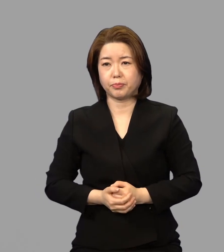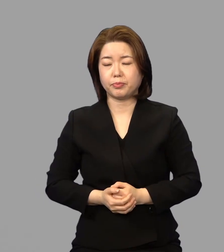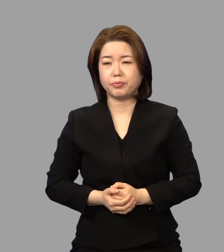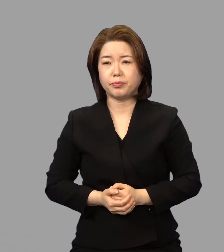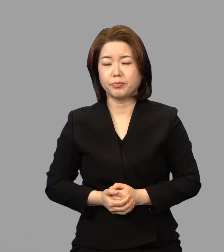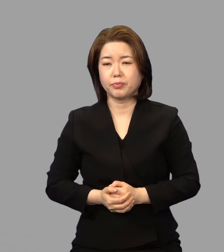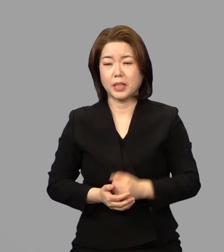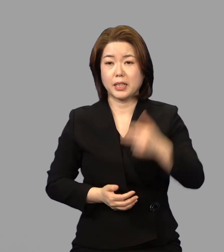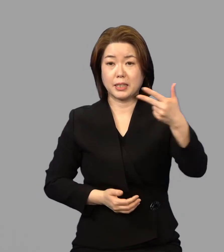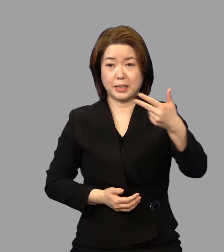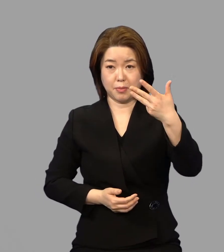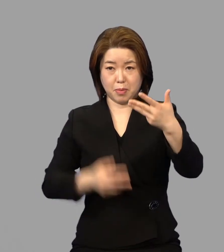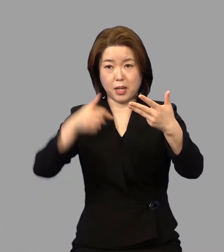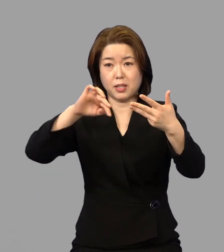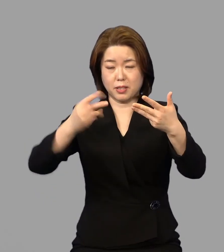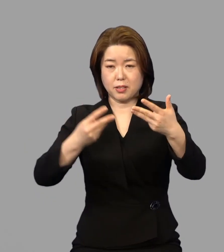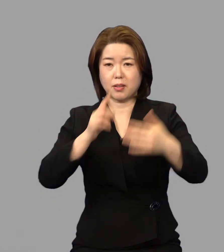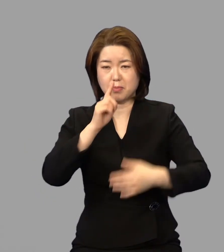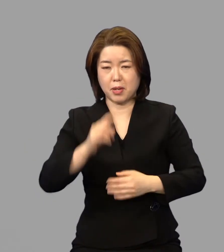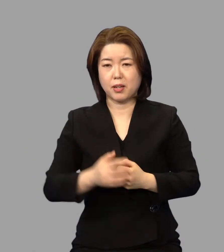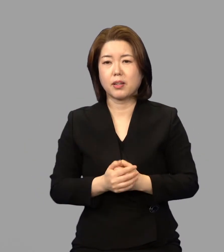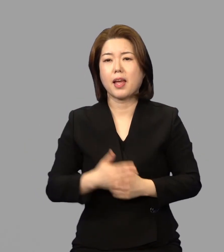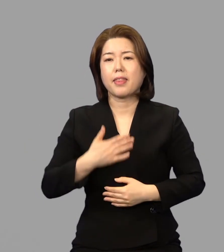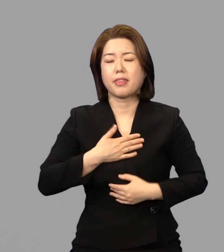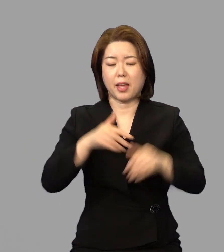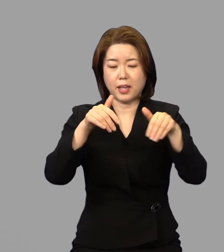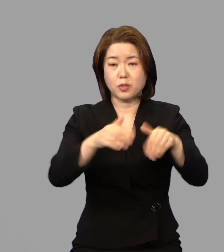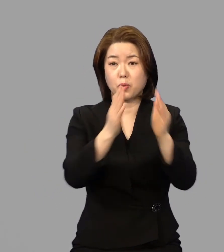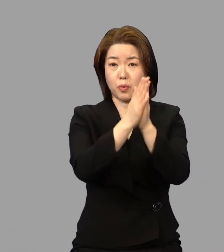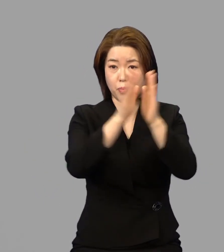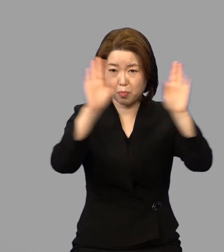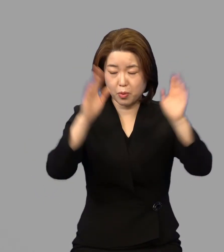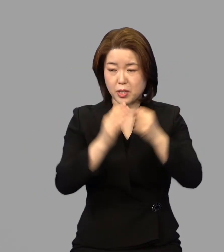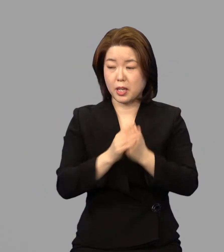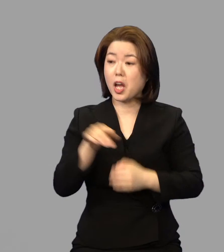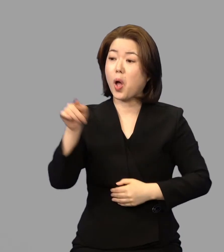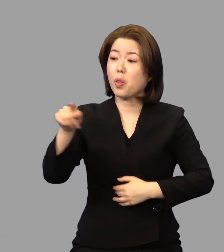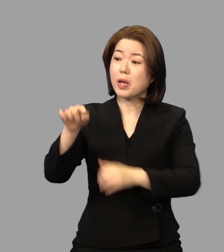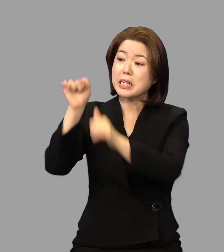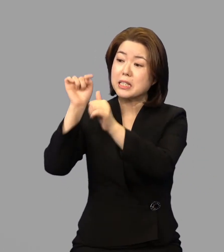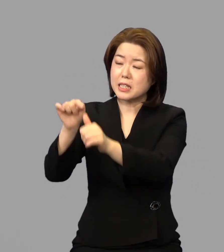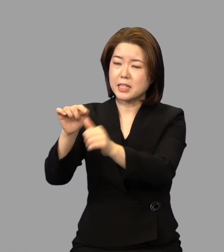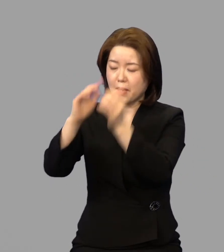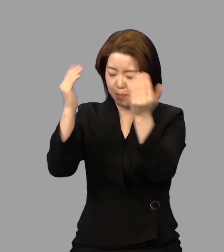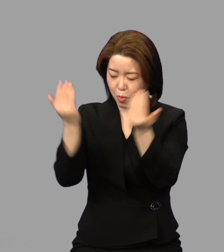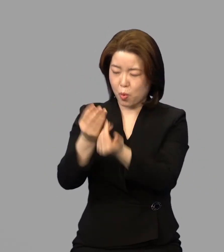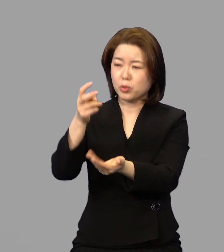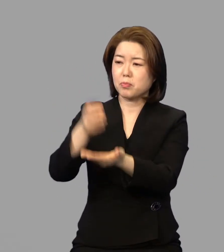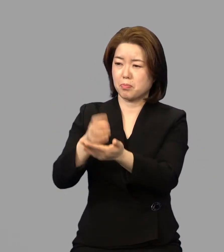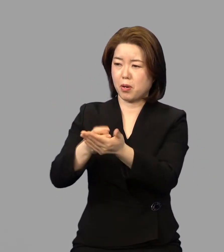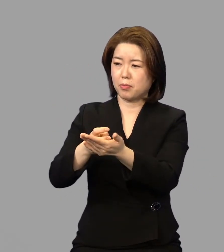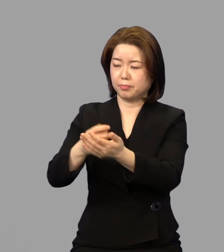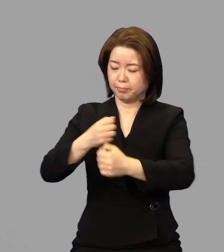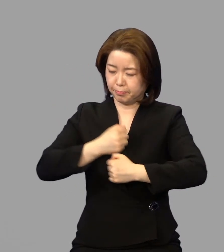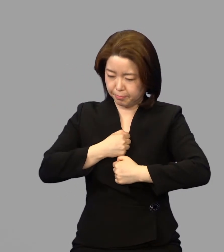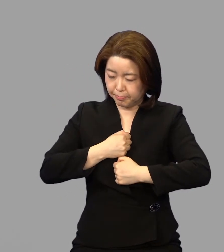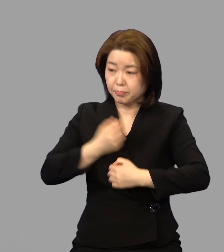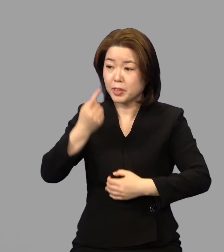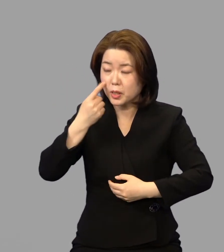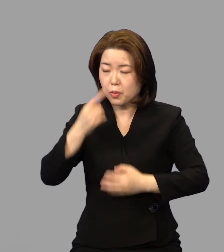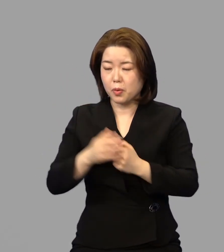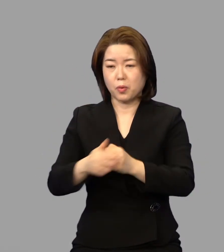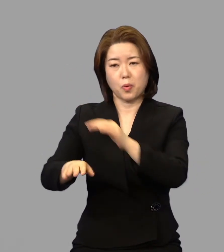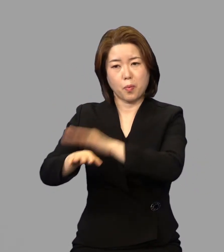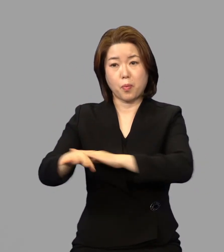7절, 8절에 이렇게 말씀합니다. 나의 종 모세가 너에게 지시한 모든 율법을 다 지키고